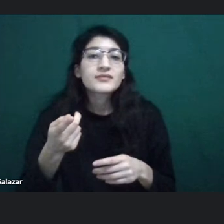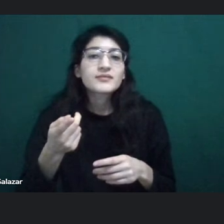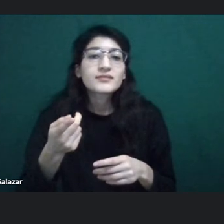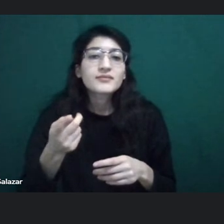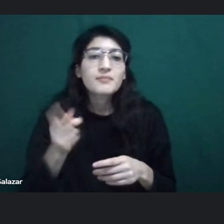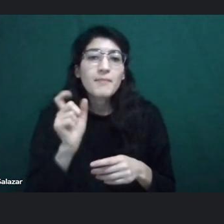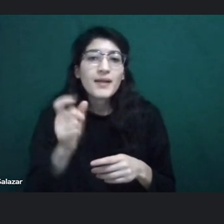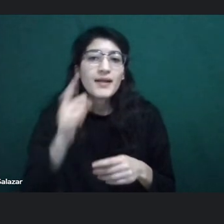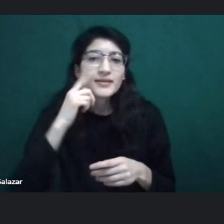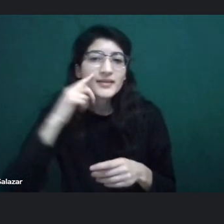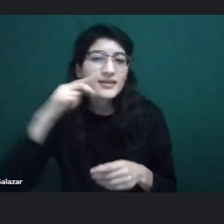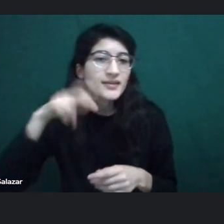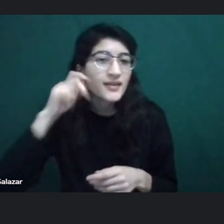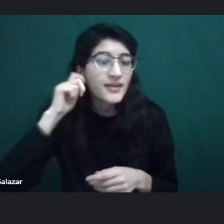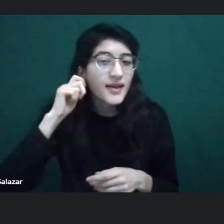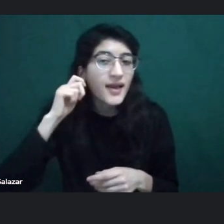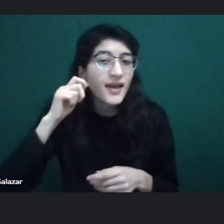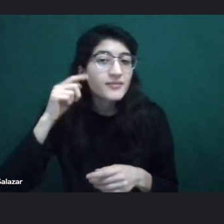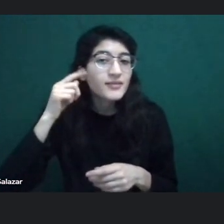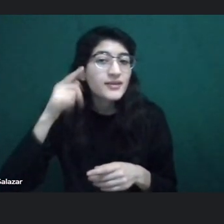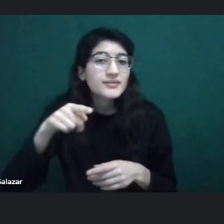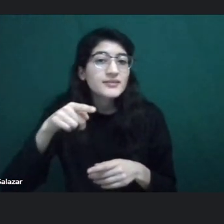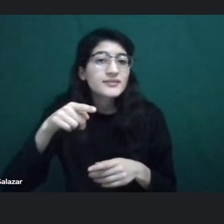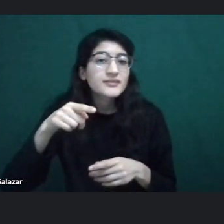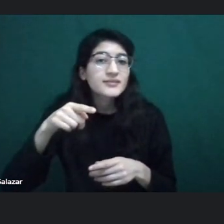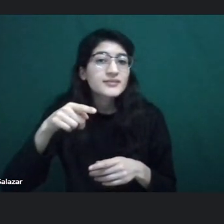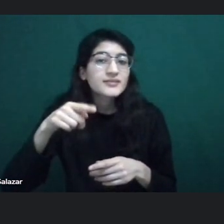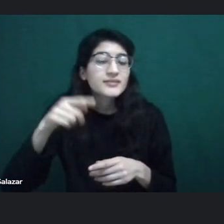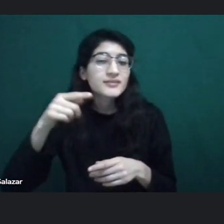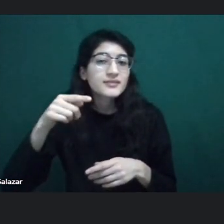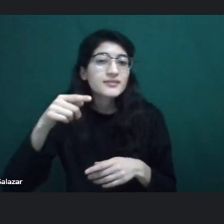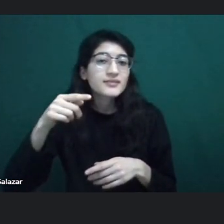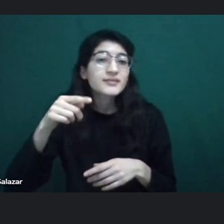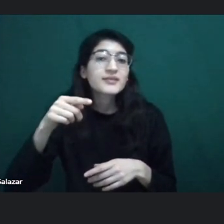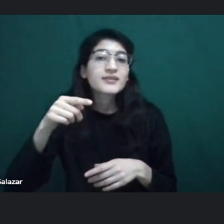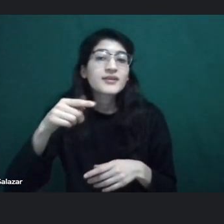De la capacitación. Claro, sustantivo núcleo.